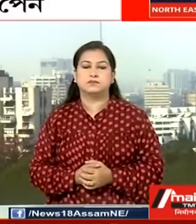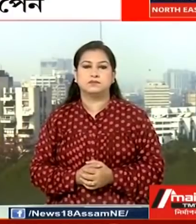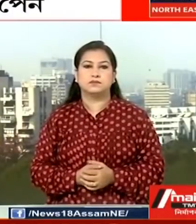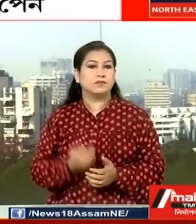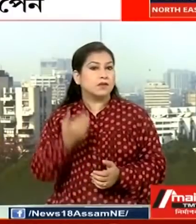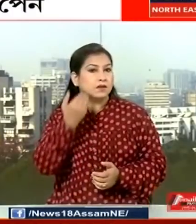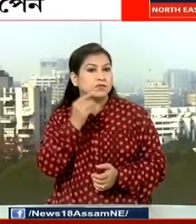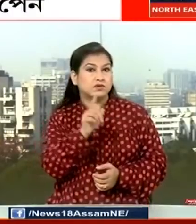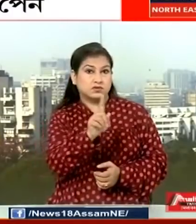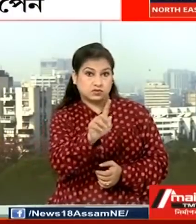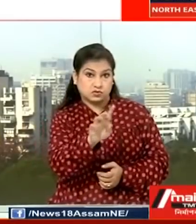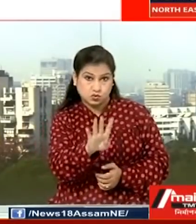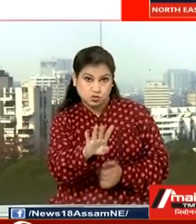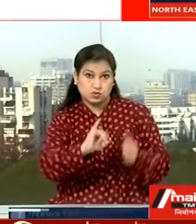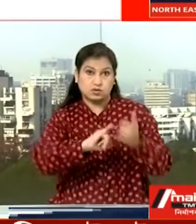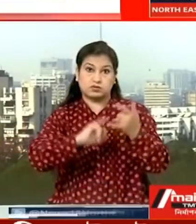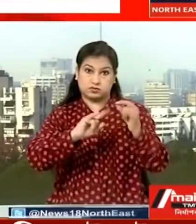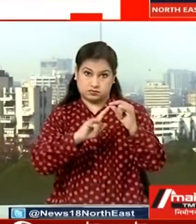14 सितंबर को